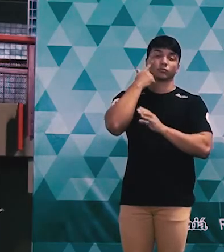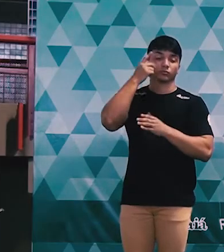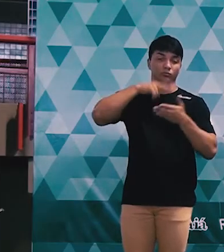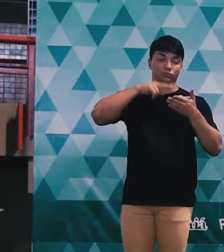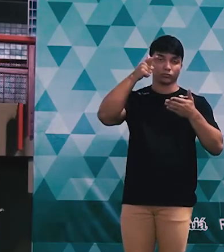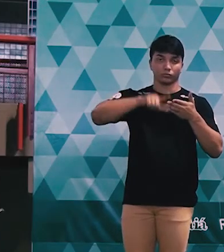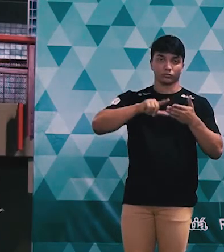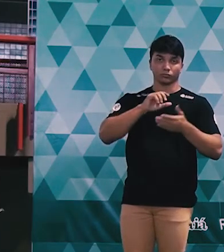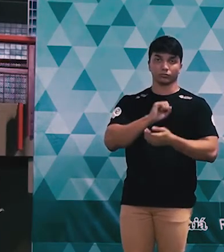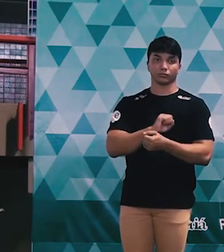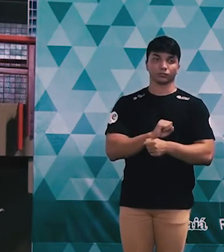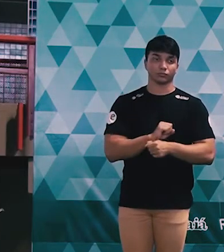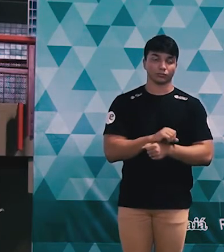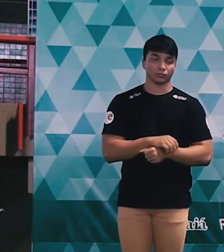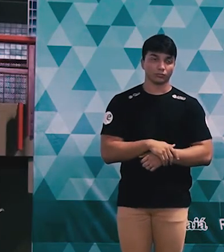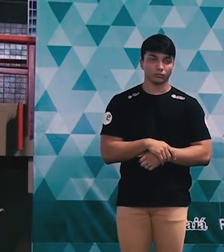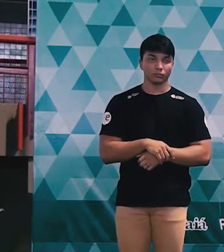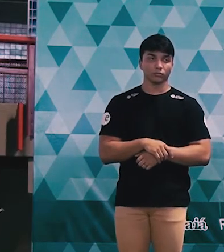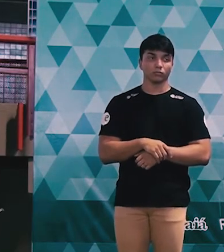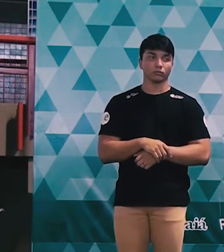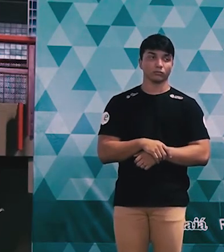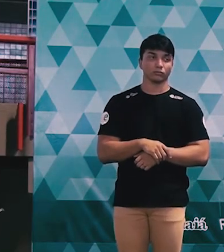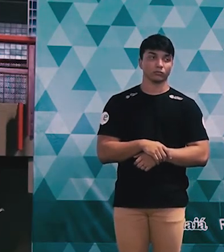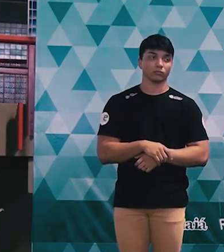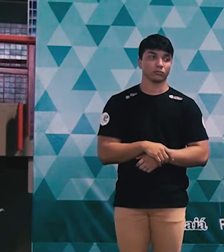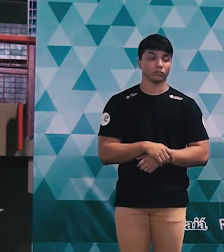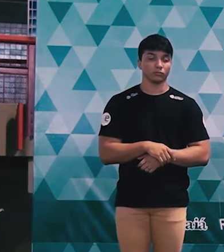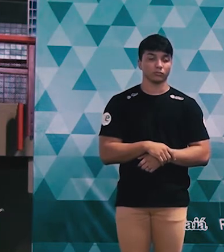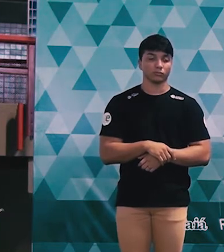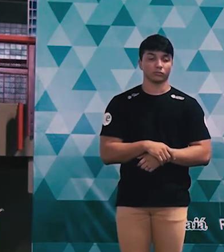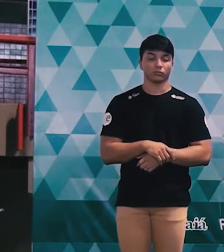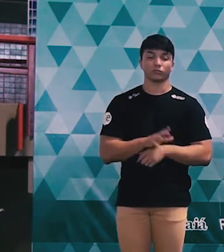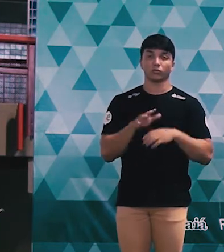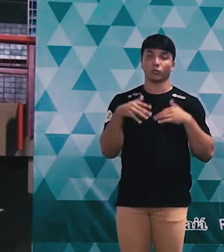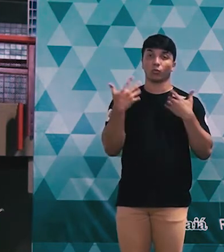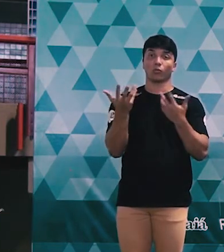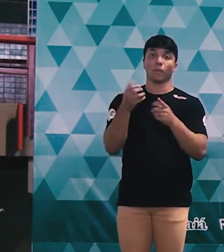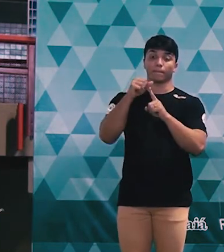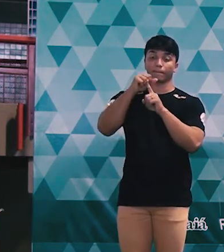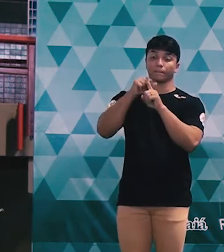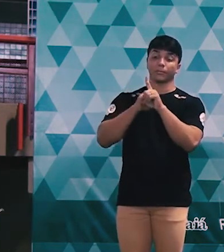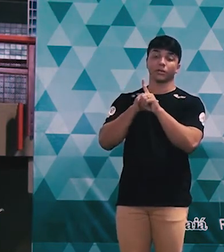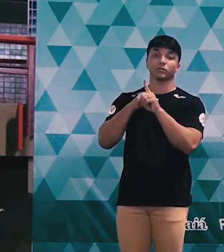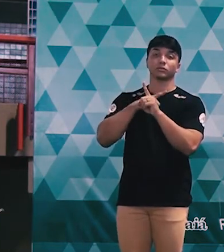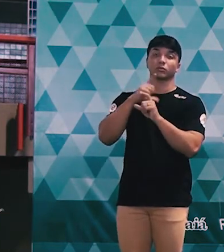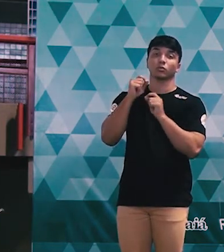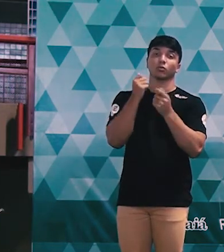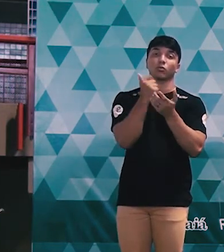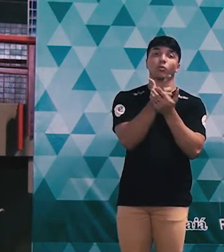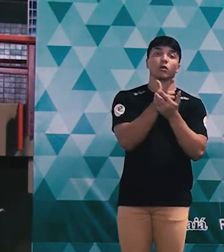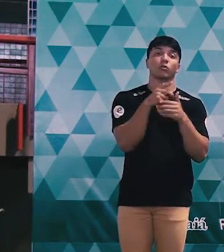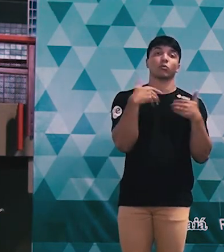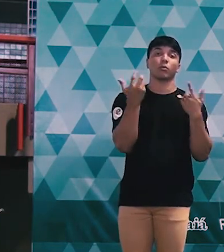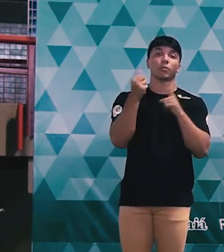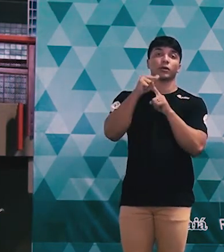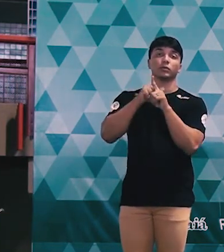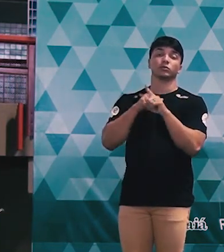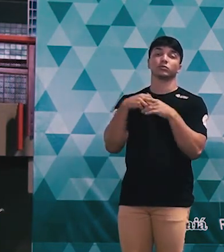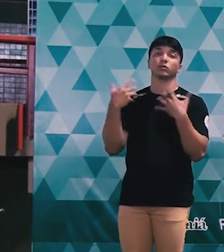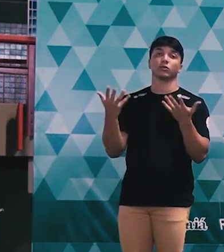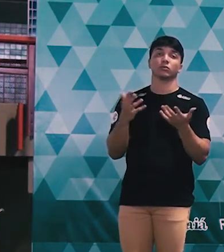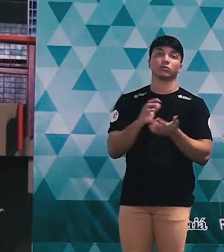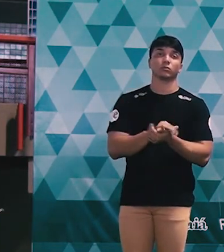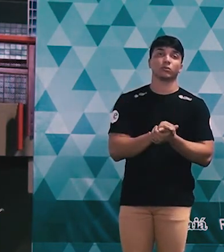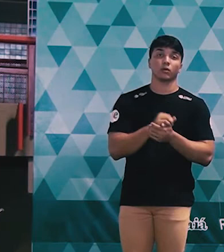novo. Tá? Ela pergunta o seguinte: em que mês ela vai fazer a compra? Em que mês? E